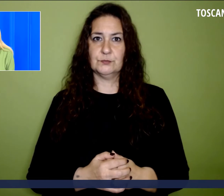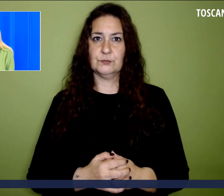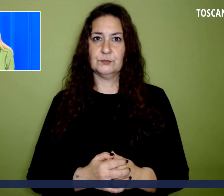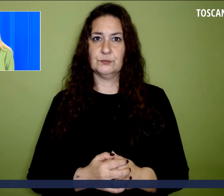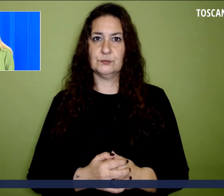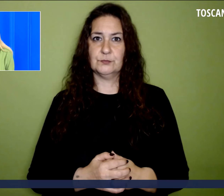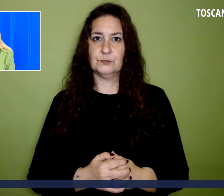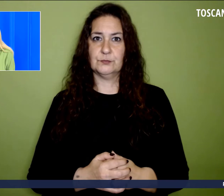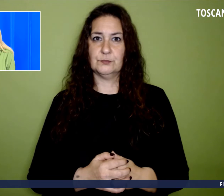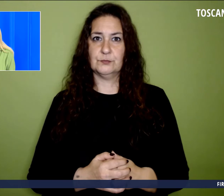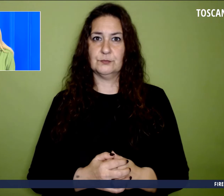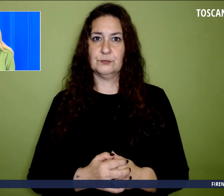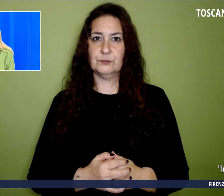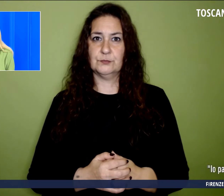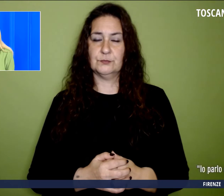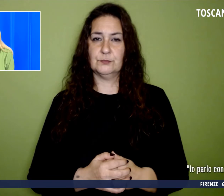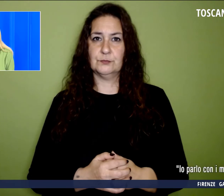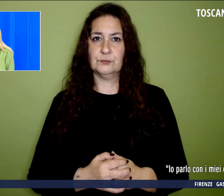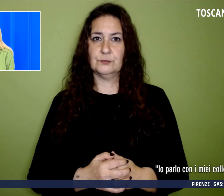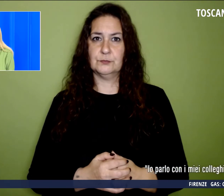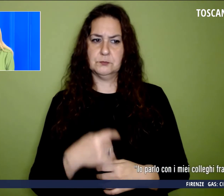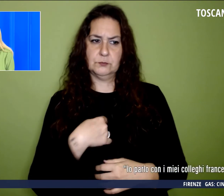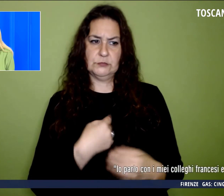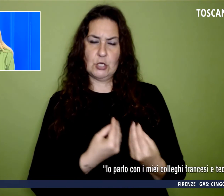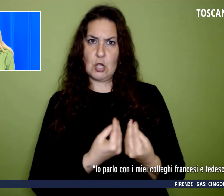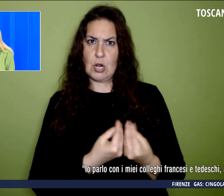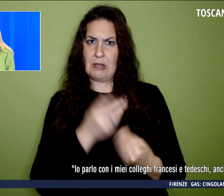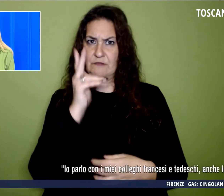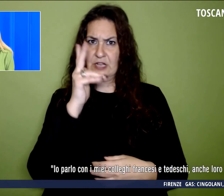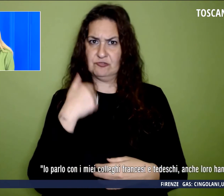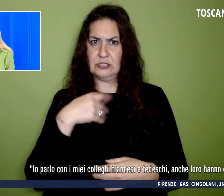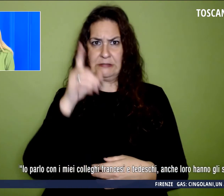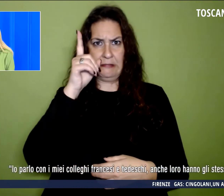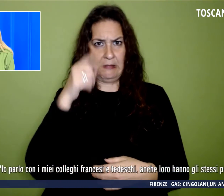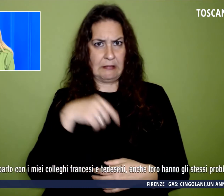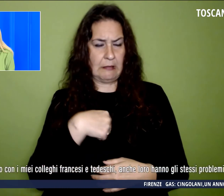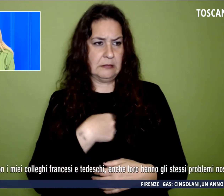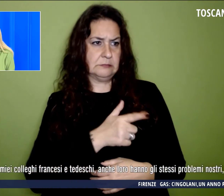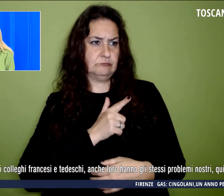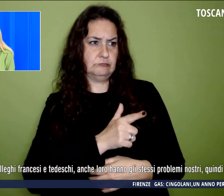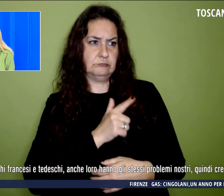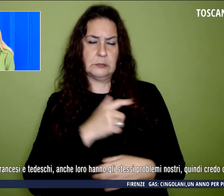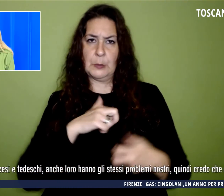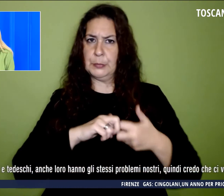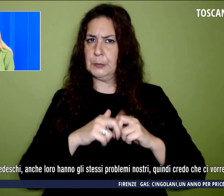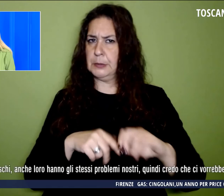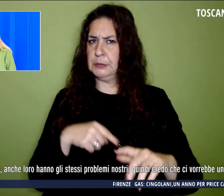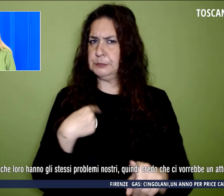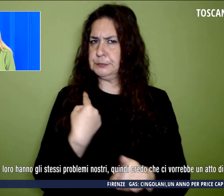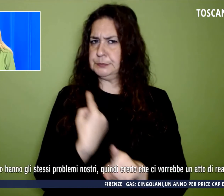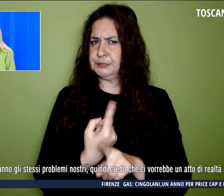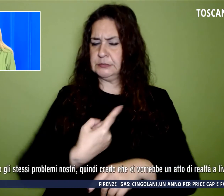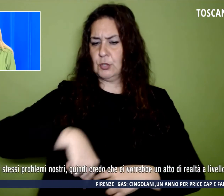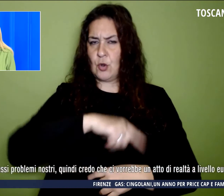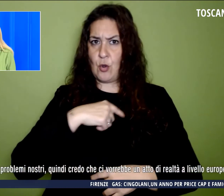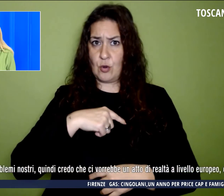Io parlo con i miei colleghi francesi e tedeschi, anche loro hanno gli stessi problemi nostri, credo che ci